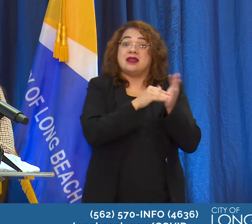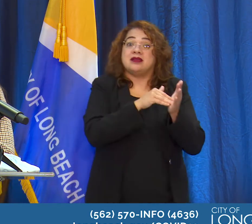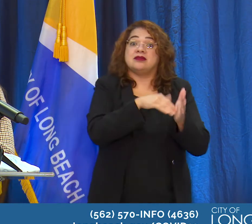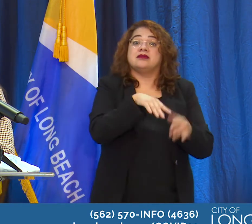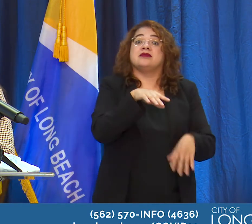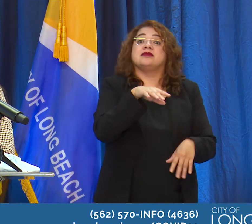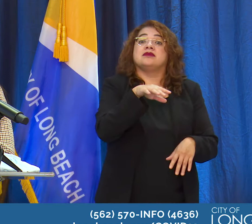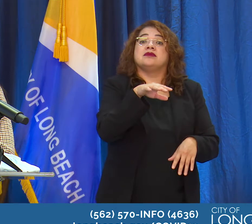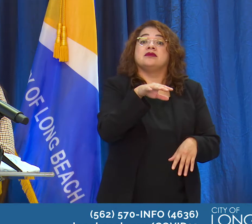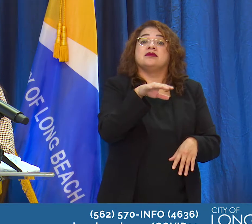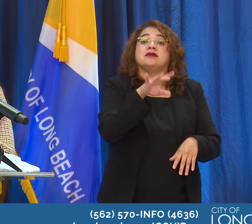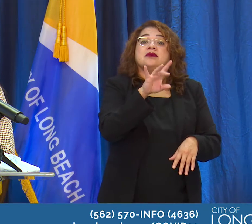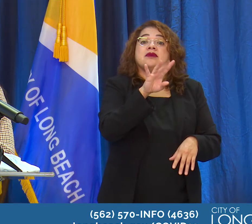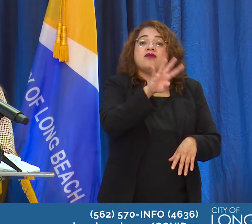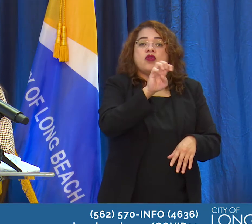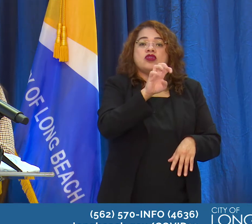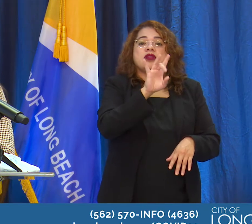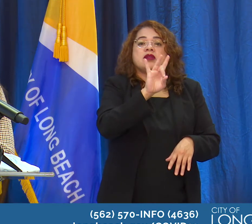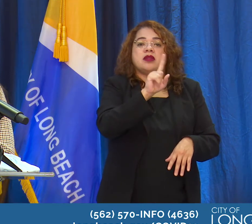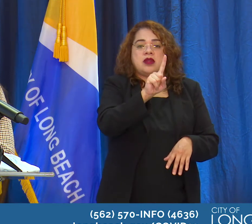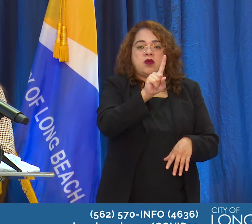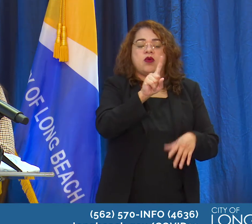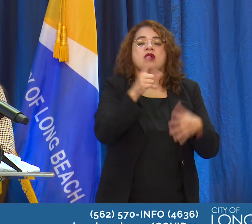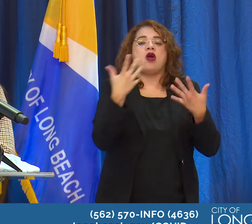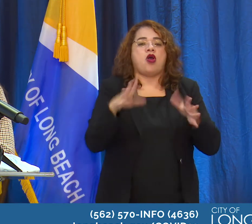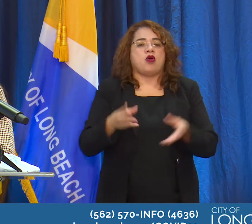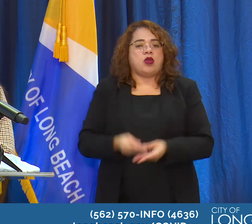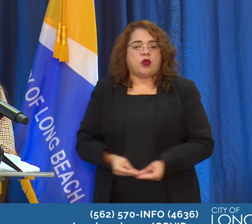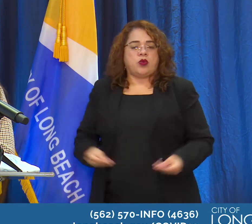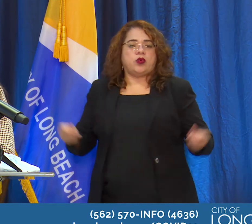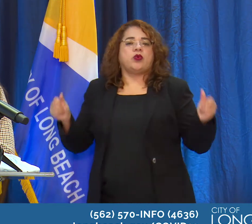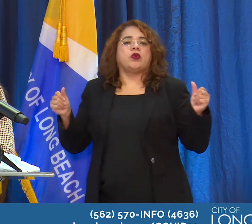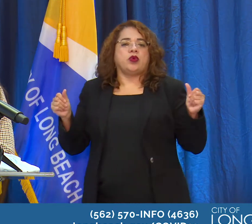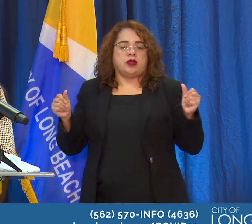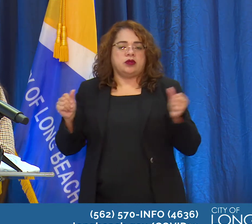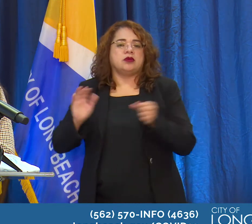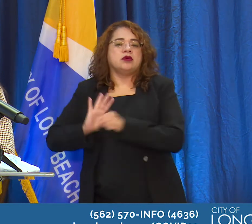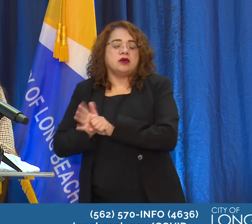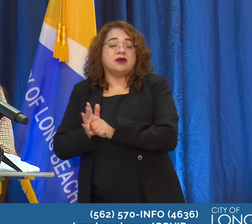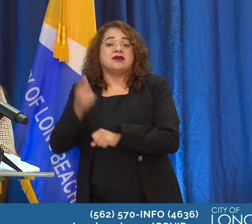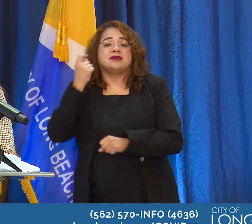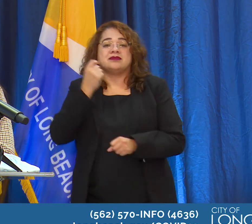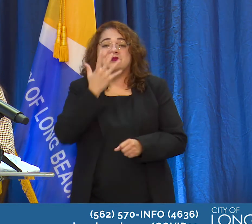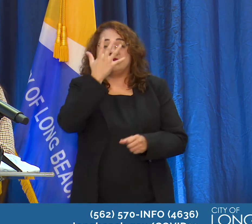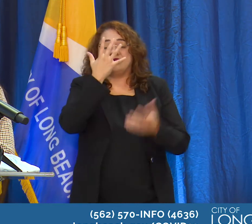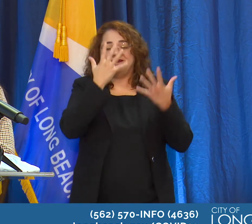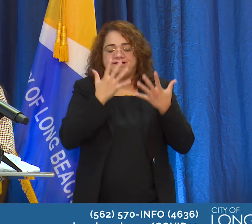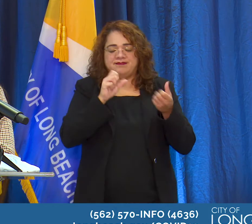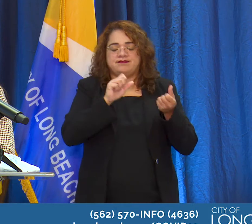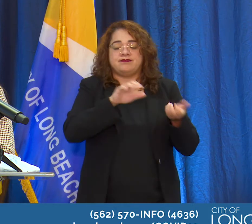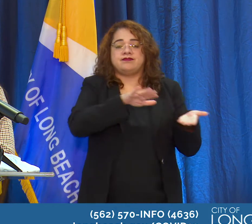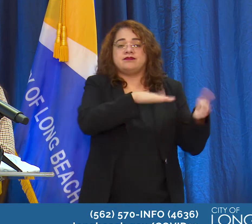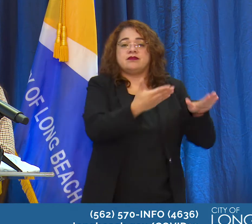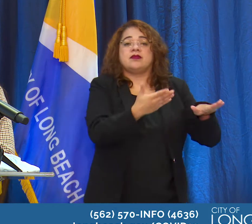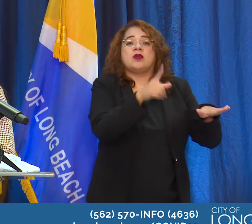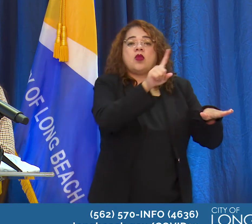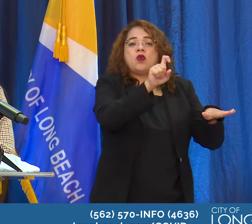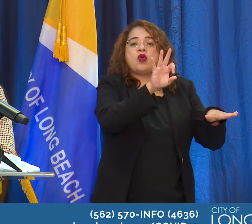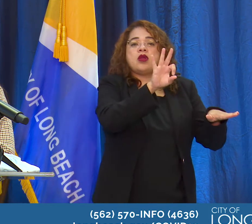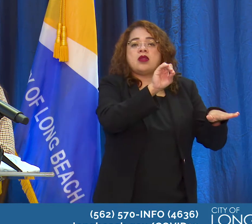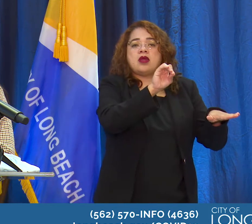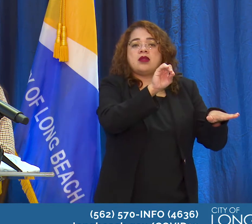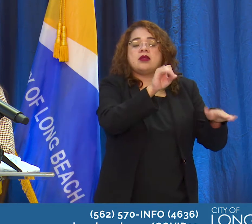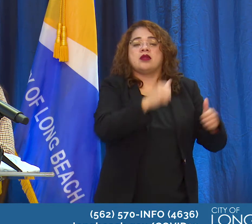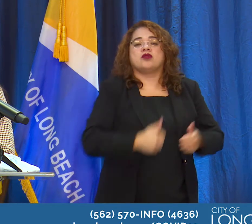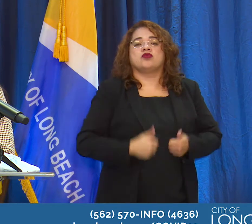8,481 personas se han recuperado y desafortunadamente hemos perdido un total de 190